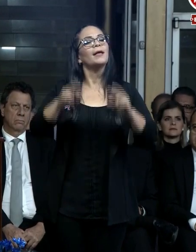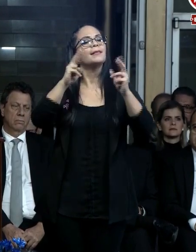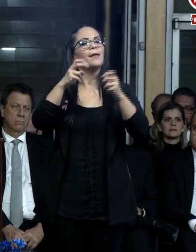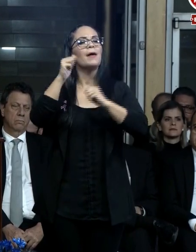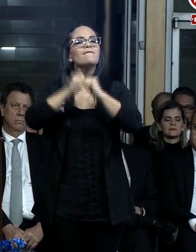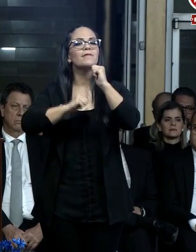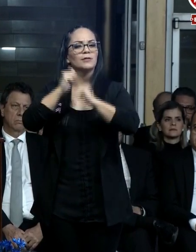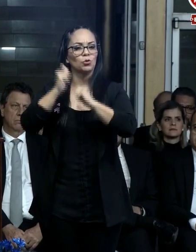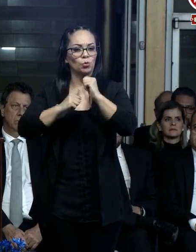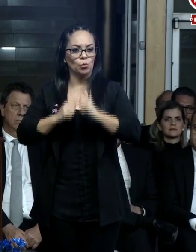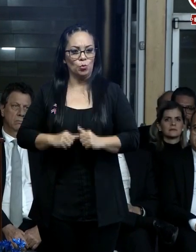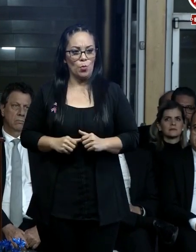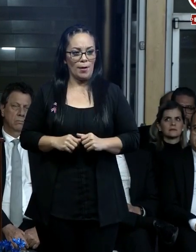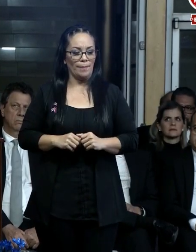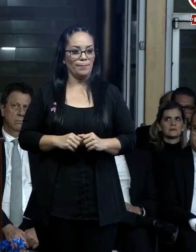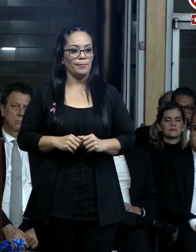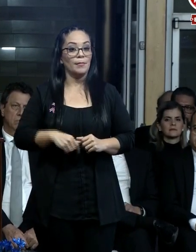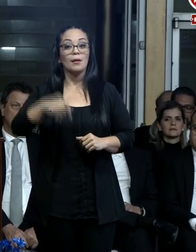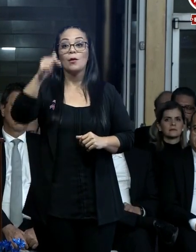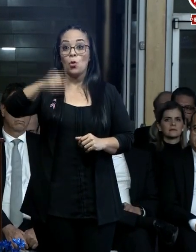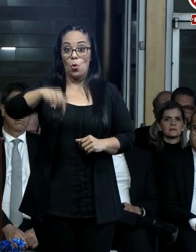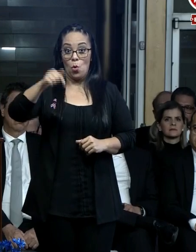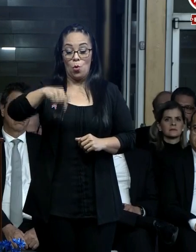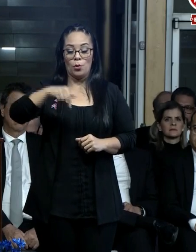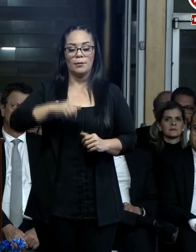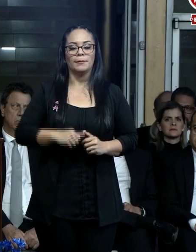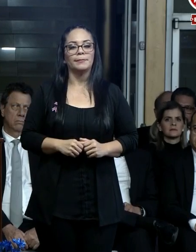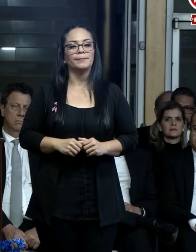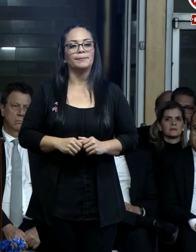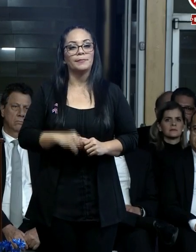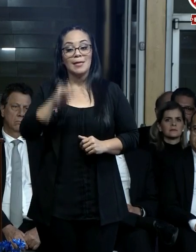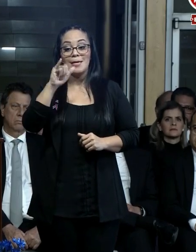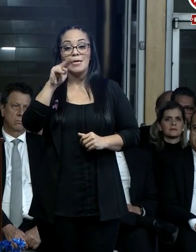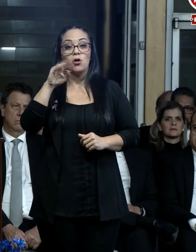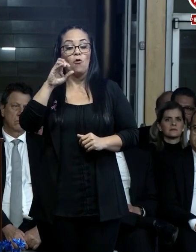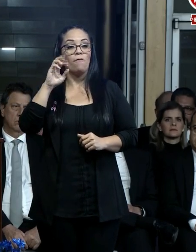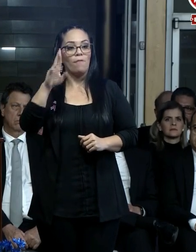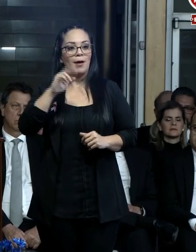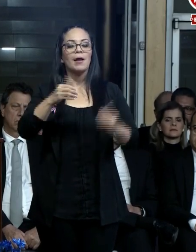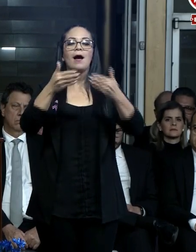infraestructura. El día de hoy, el INCOFER